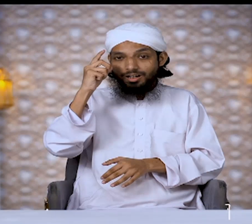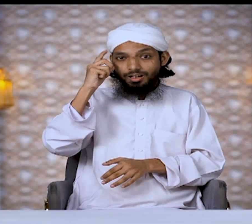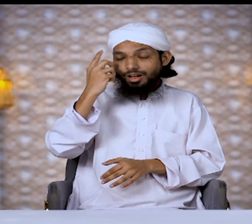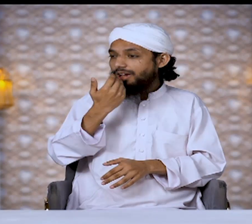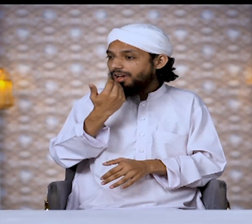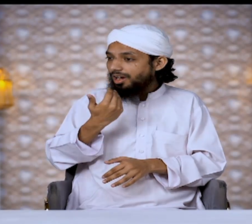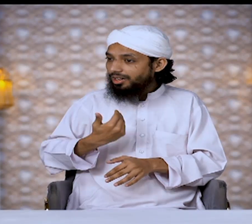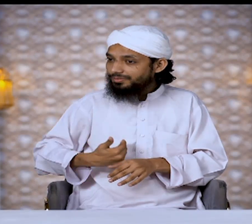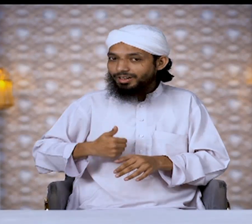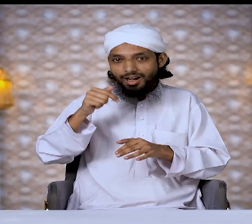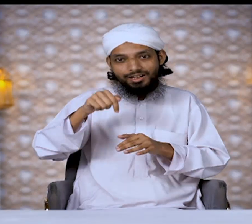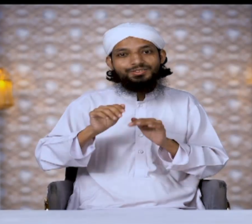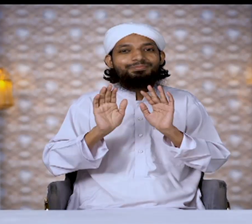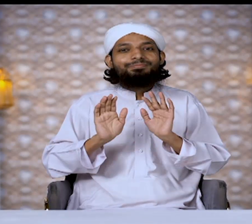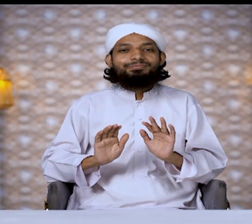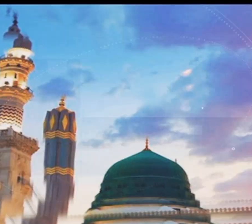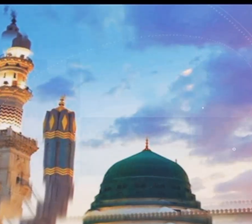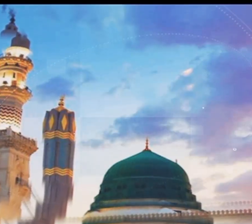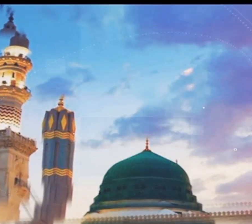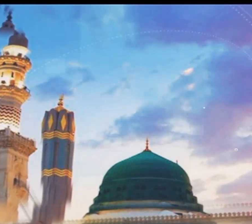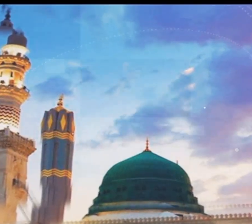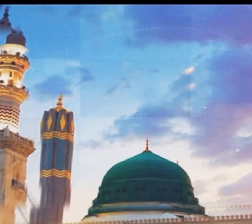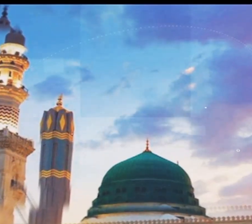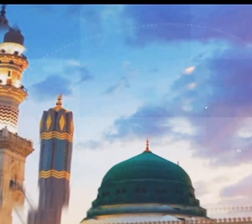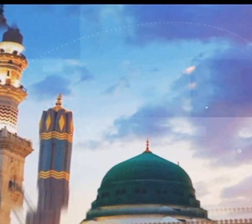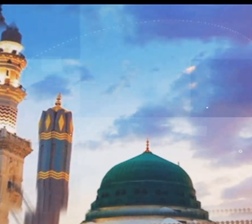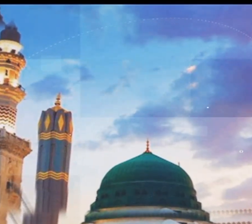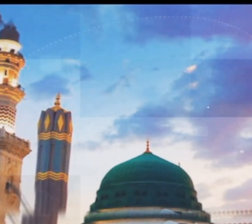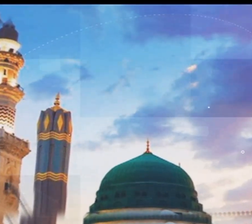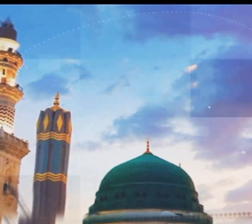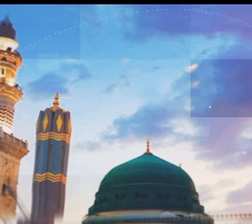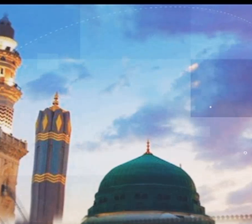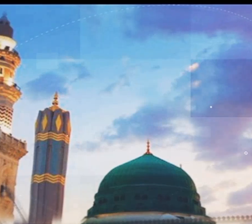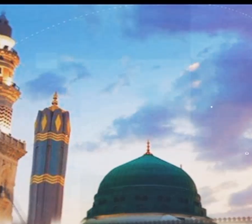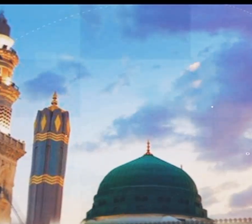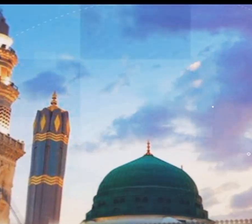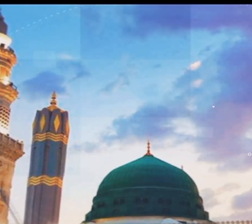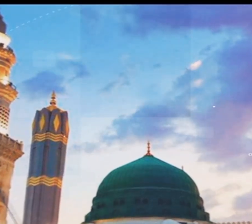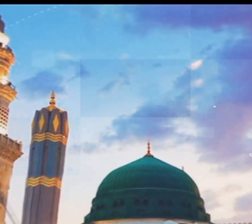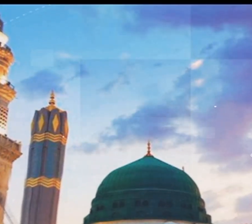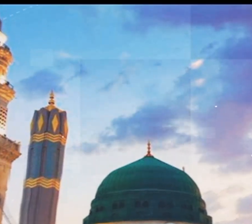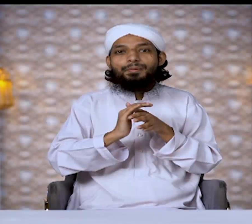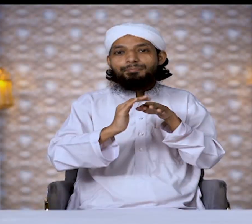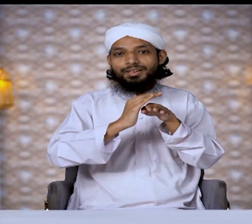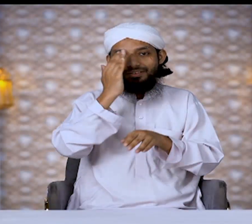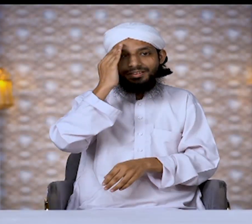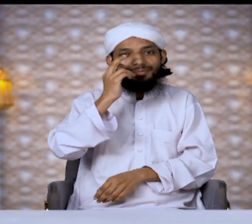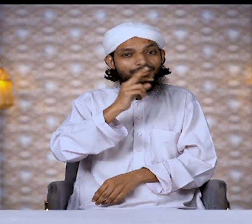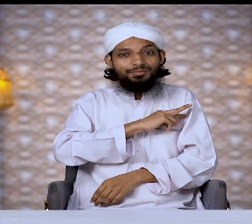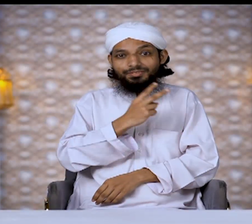تو حیران ہے آج بھی۔ صلو علی الحبیب صلی اللہ علی محمد۔ پیارے اسلامی بھائیوں، دیکھا